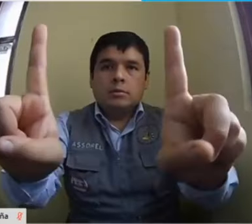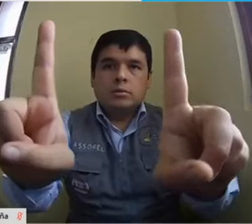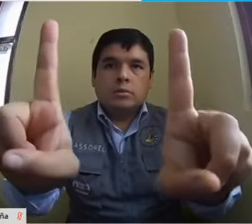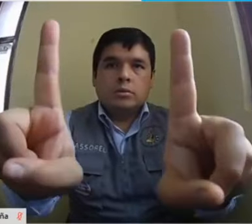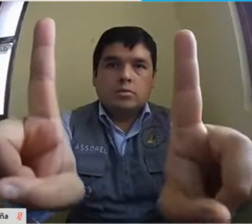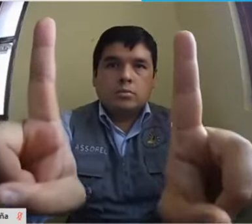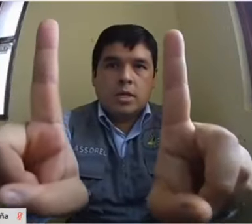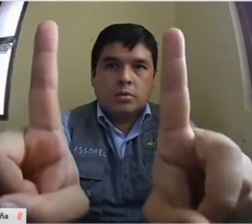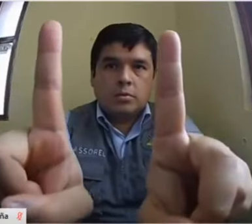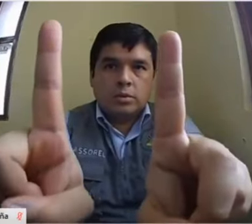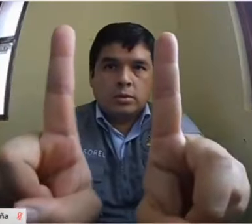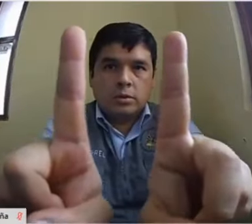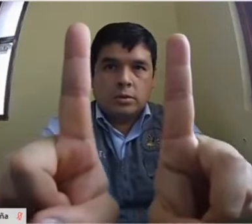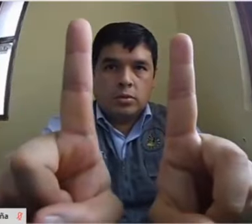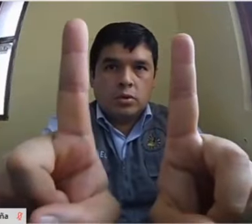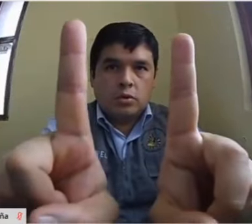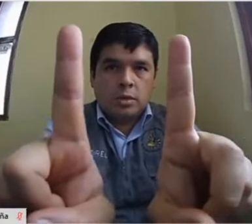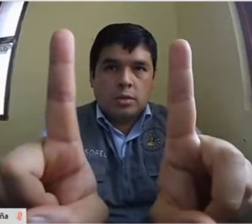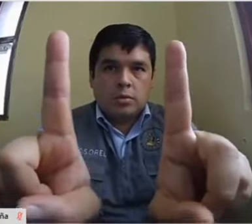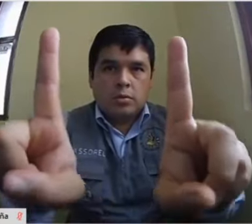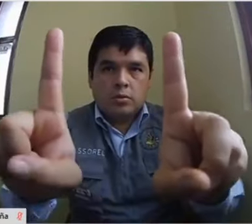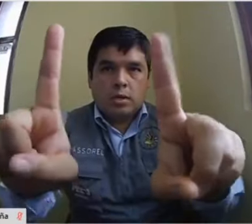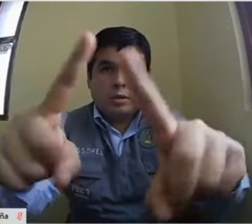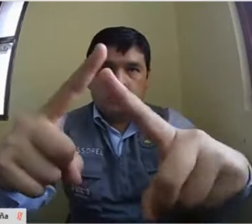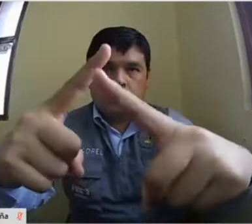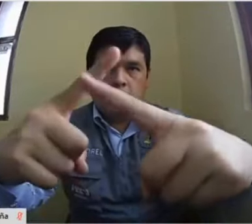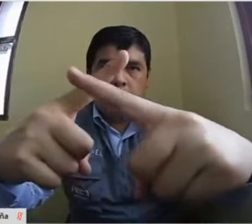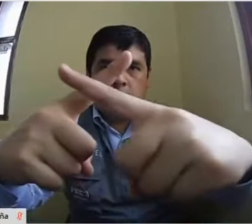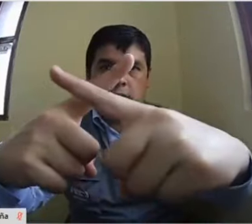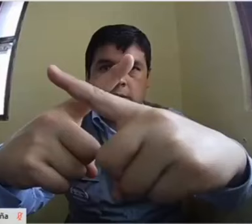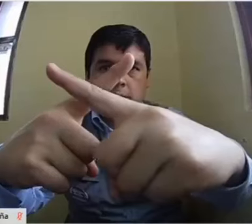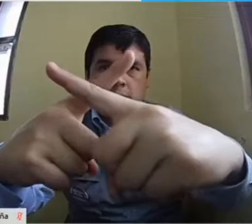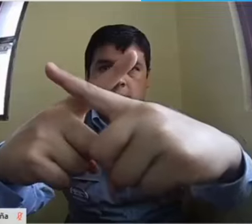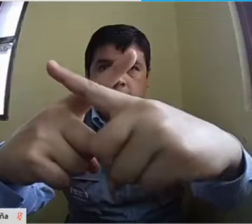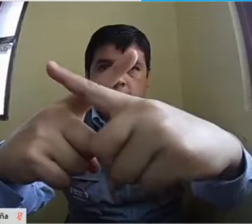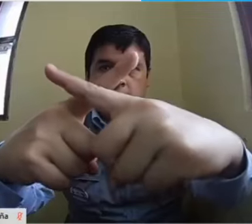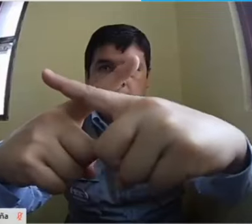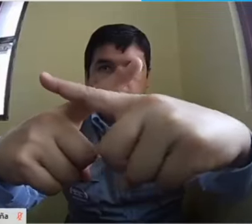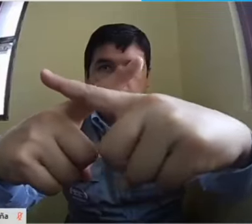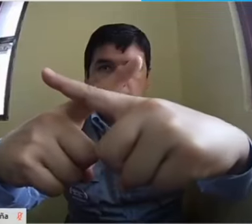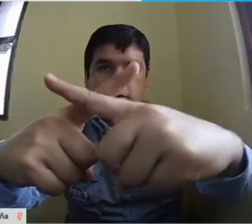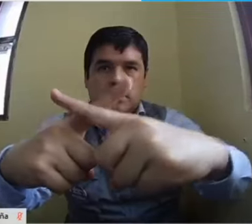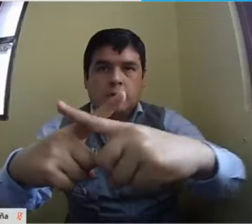O también la X antigua, con los índices formando una X.